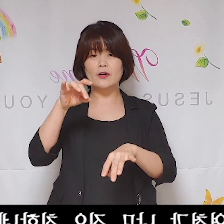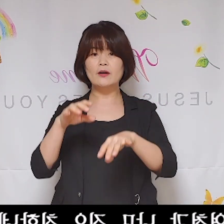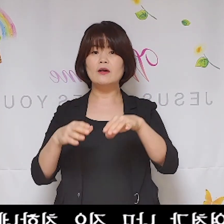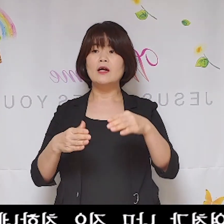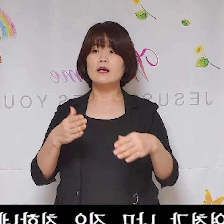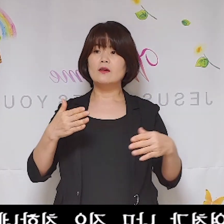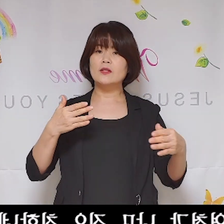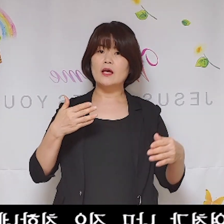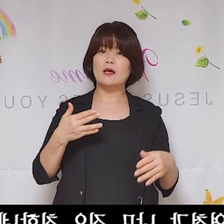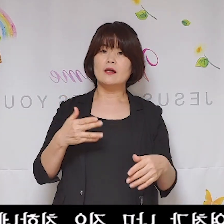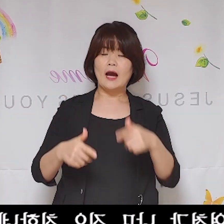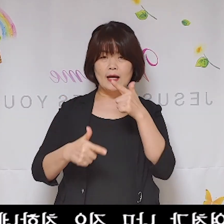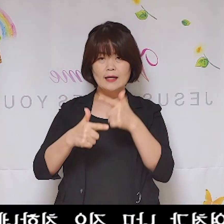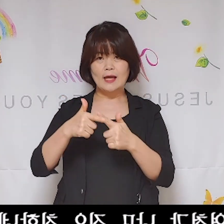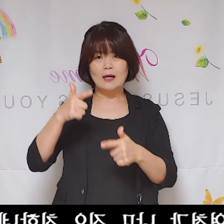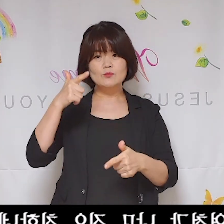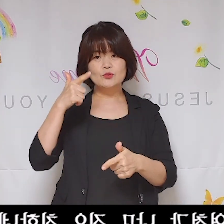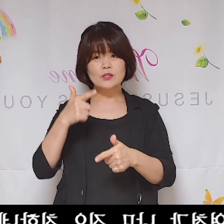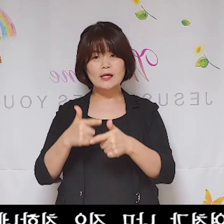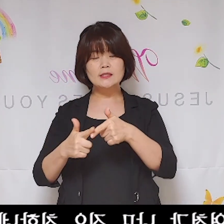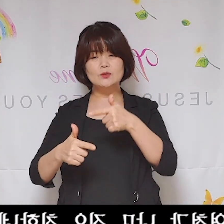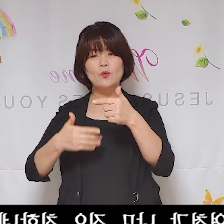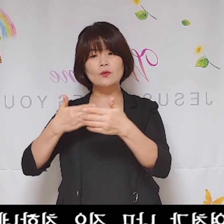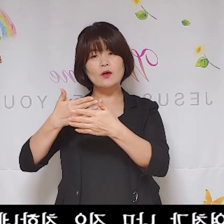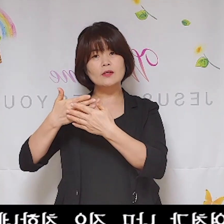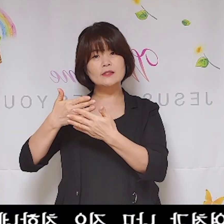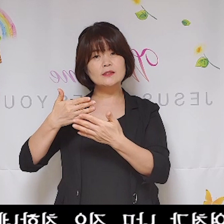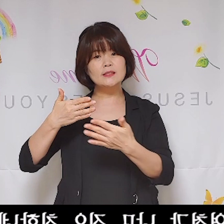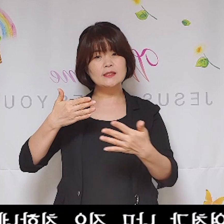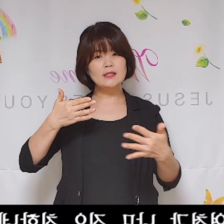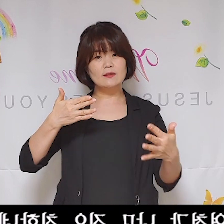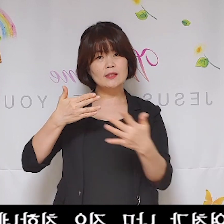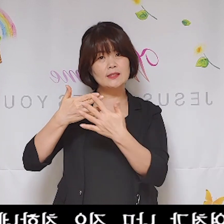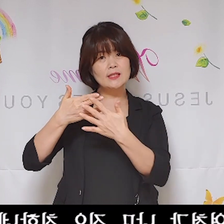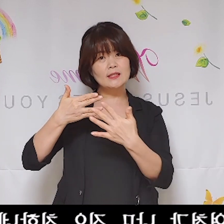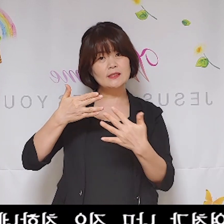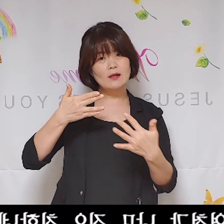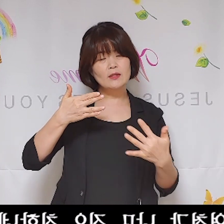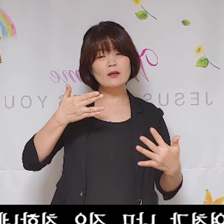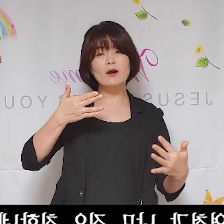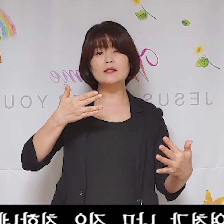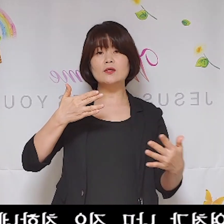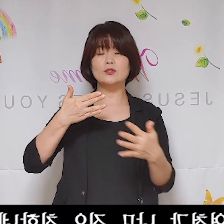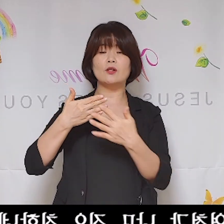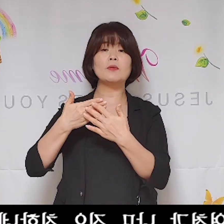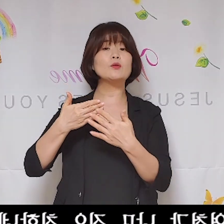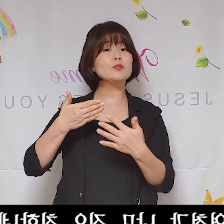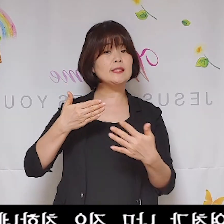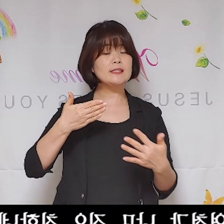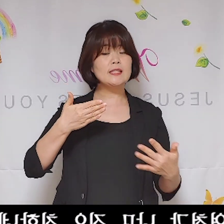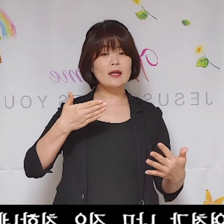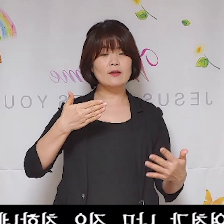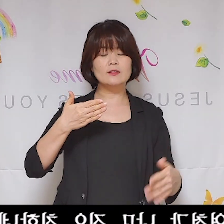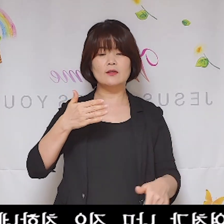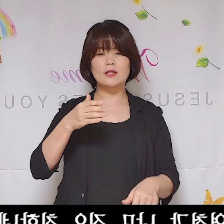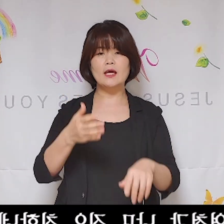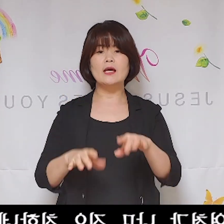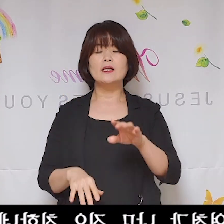거예요. 그런데 아까 나무를 하시고 여기에서 진이 이렇게 진액이 흘러내려가는 것처럼 해도 진이에요. 그런데